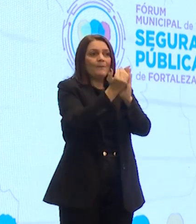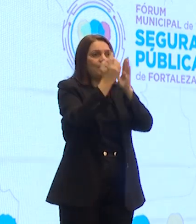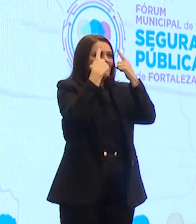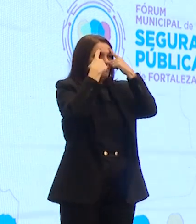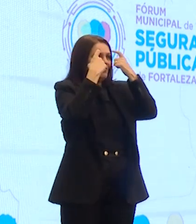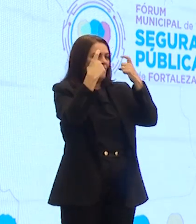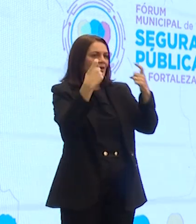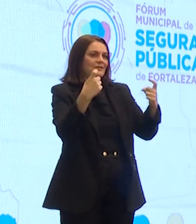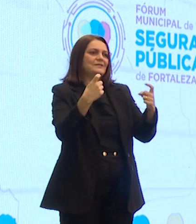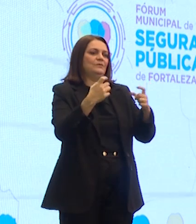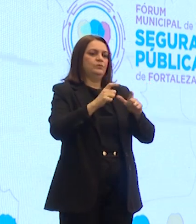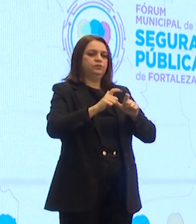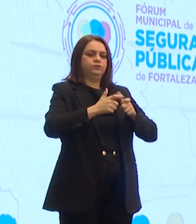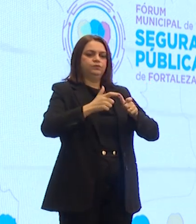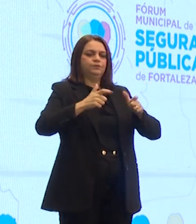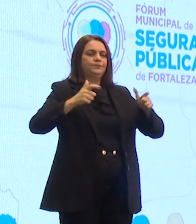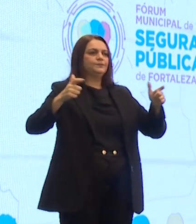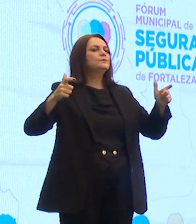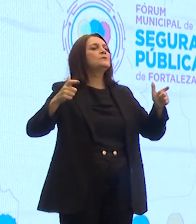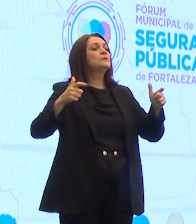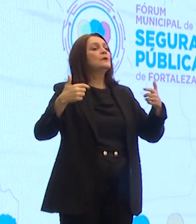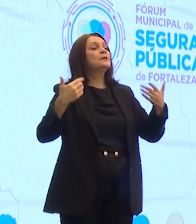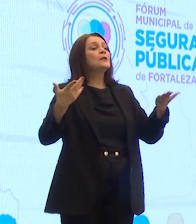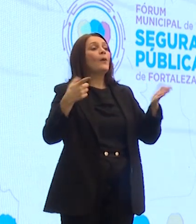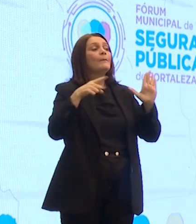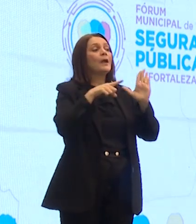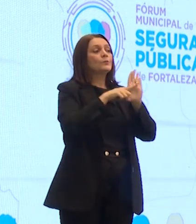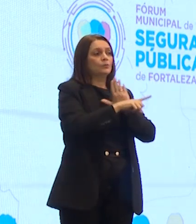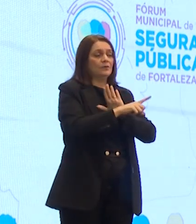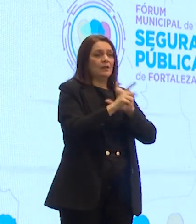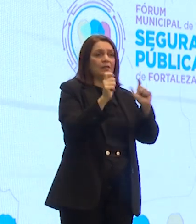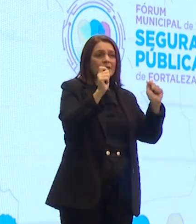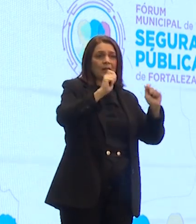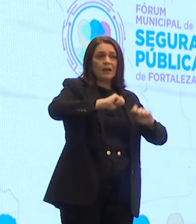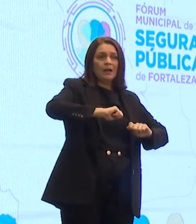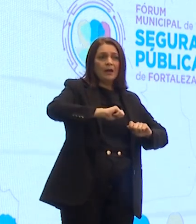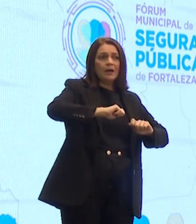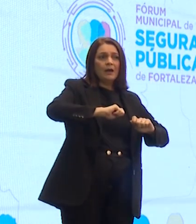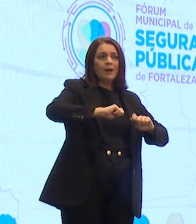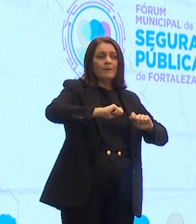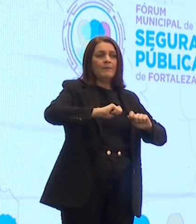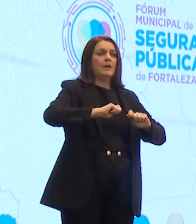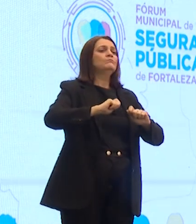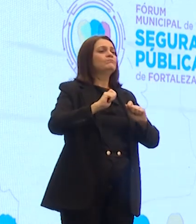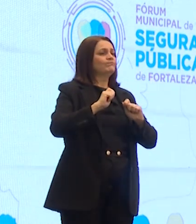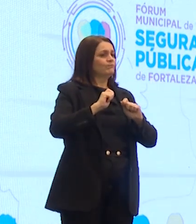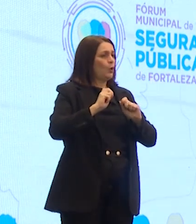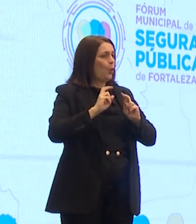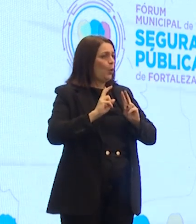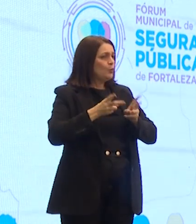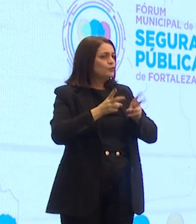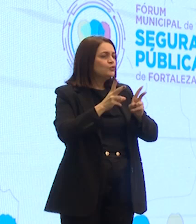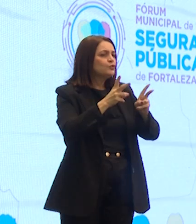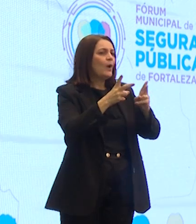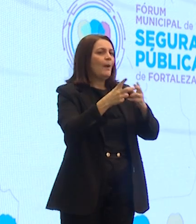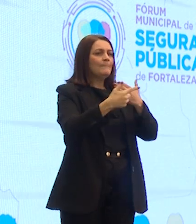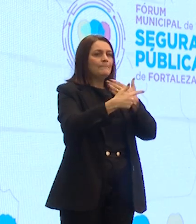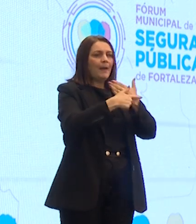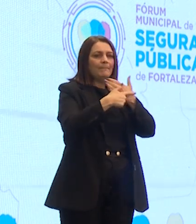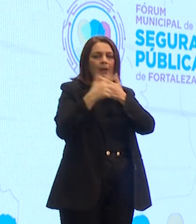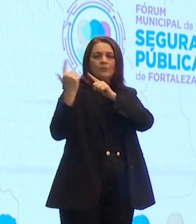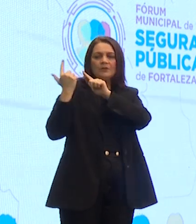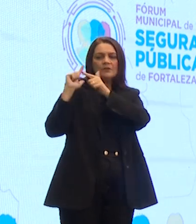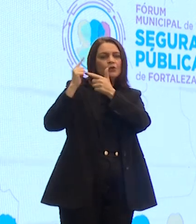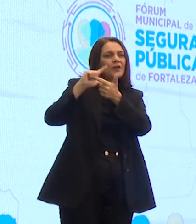Vem, então, a pergunta. É possível continuar com o papel tradicional da segurança pública no nosso país, a